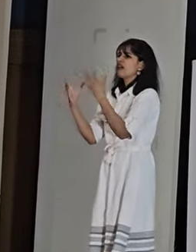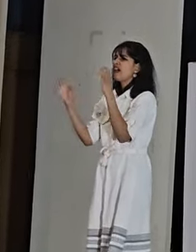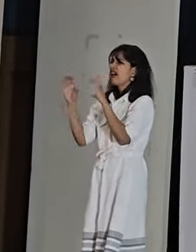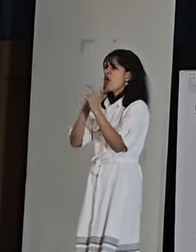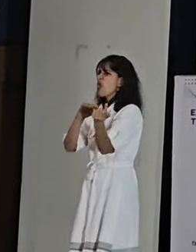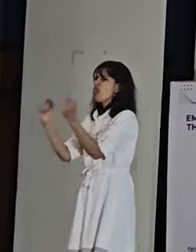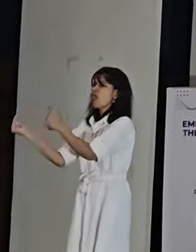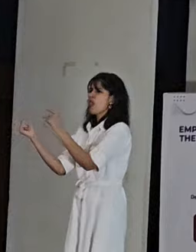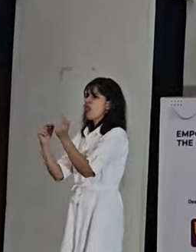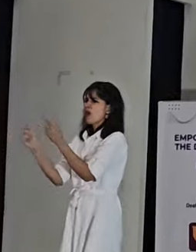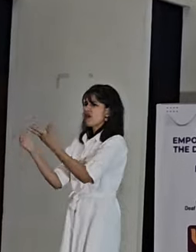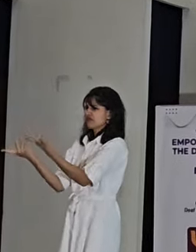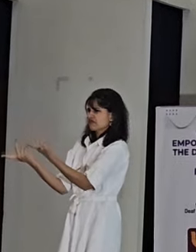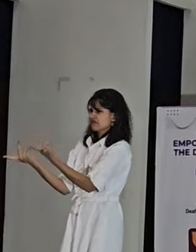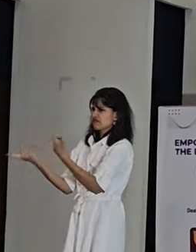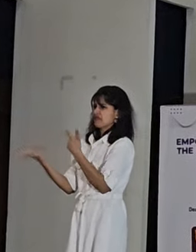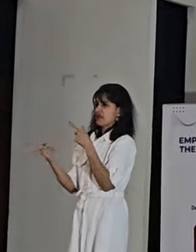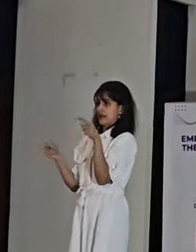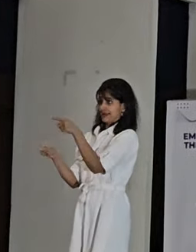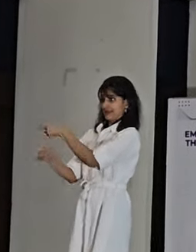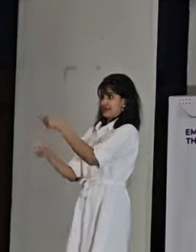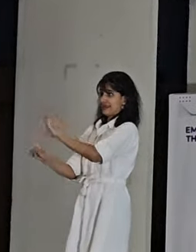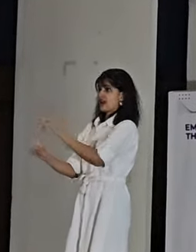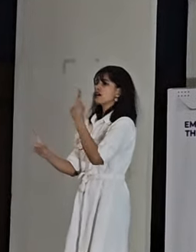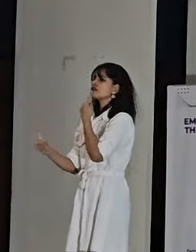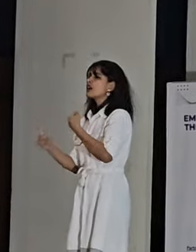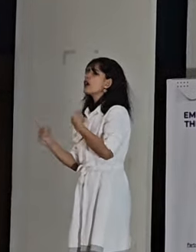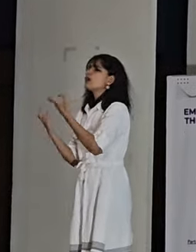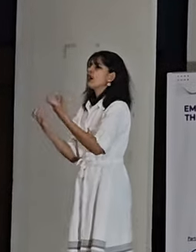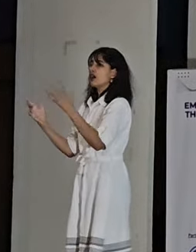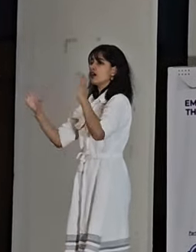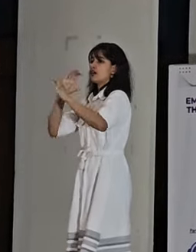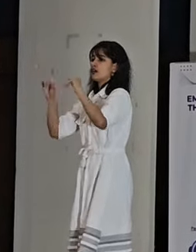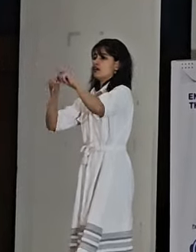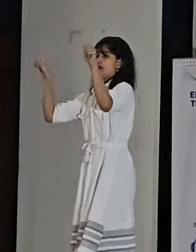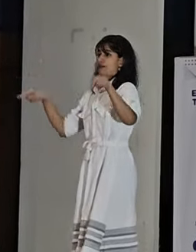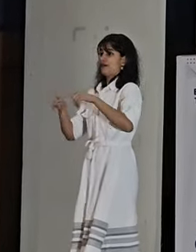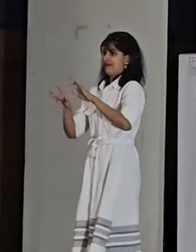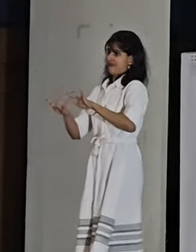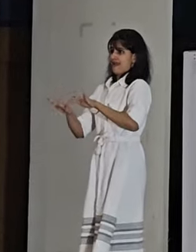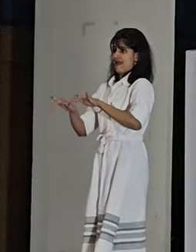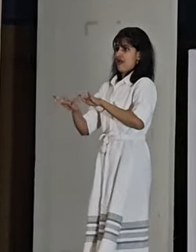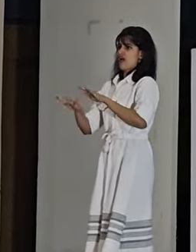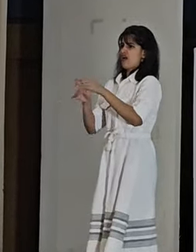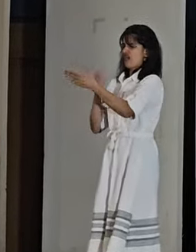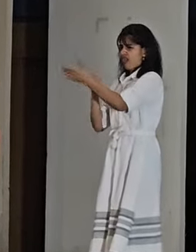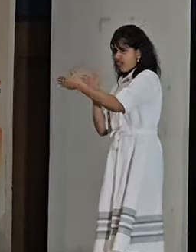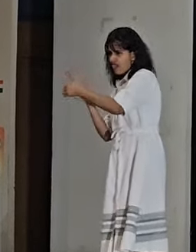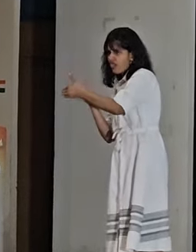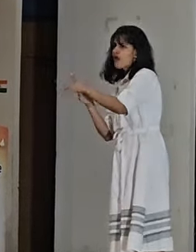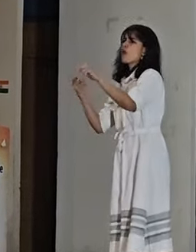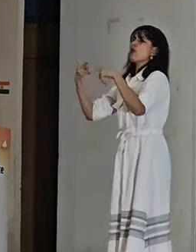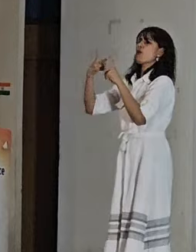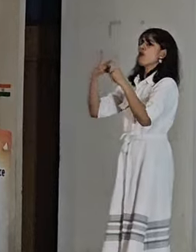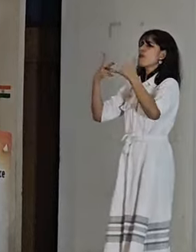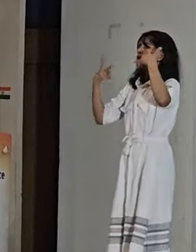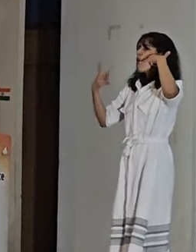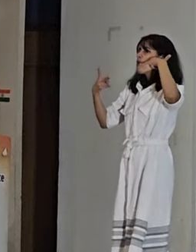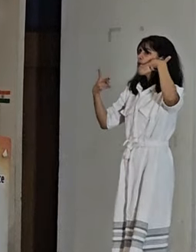देख सकते हैं, और मतलब एक मतलब उनके कम्युनिकेशन में भी झगड़ा हो रहा था, कि फिर उन्होंने कंप्लेन किया कि अरे मैं